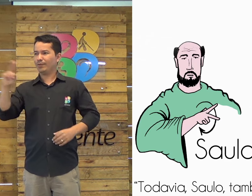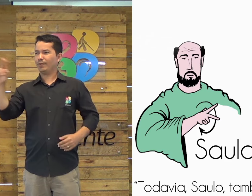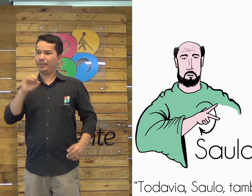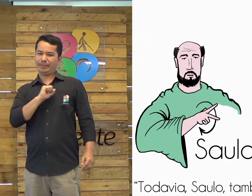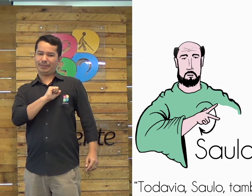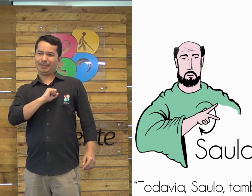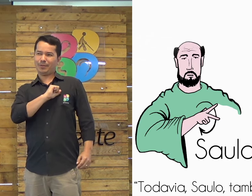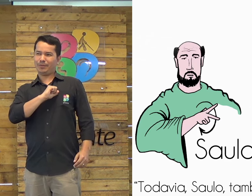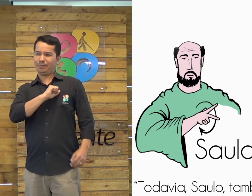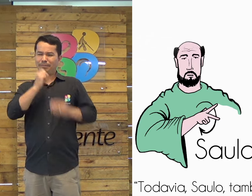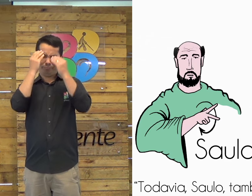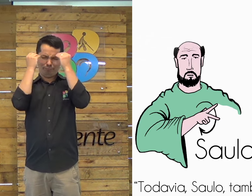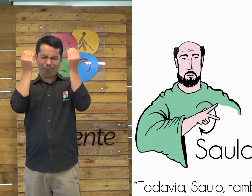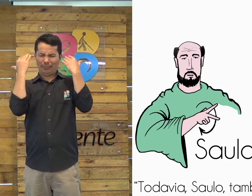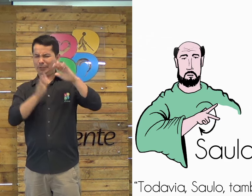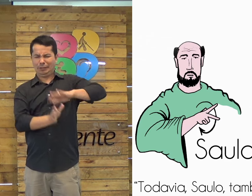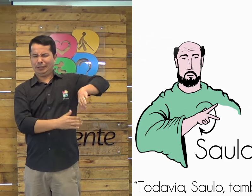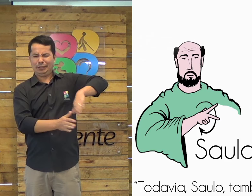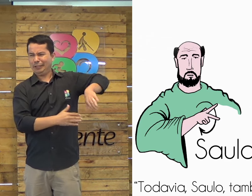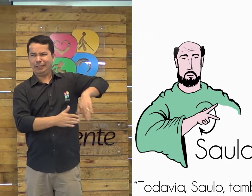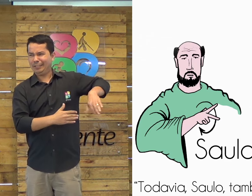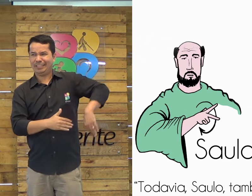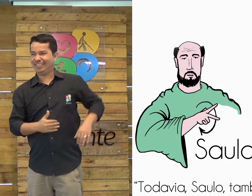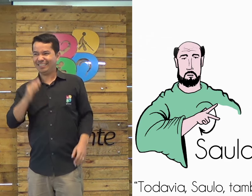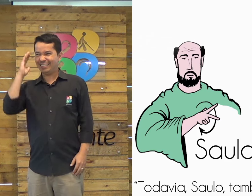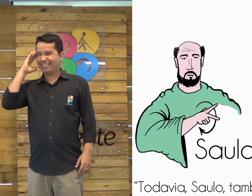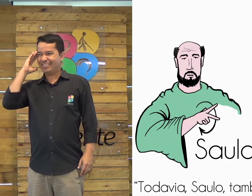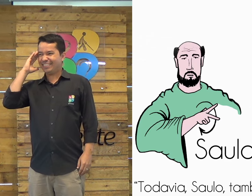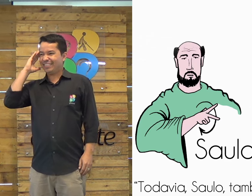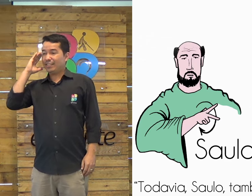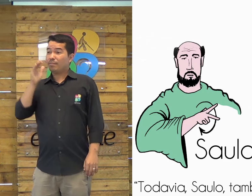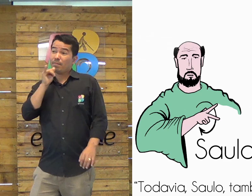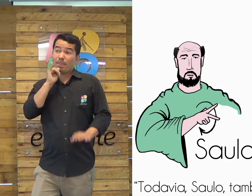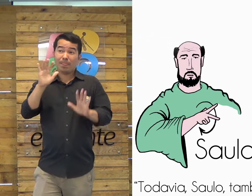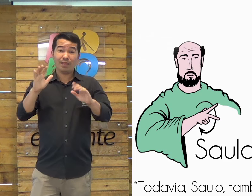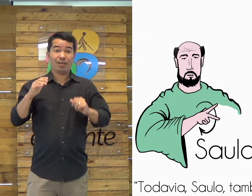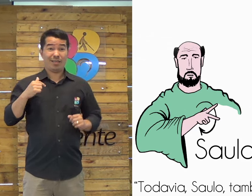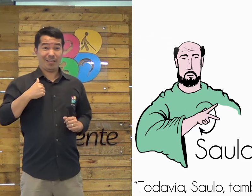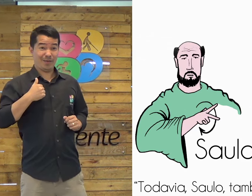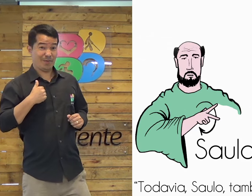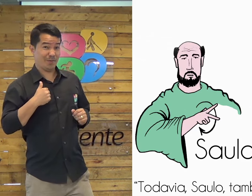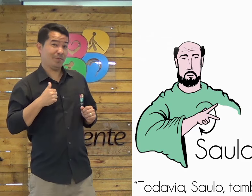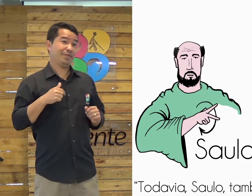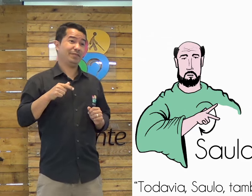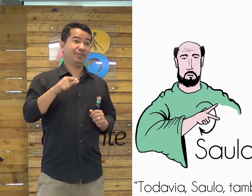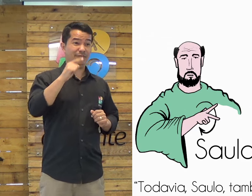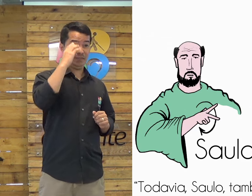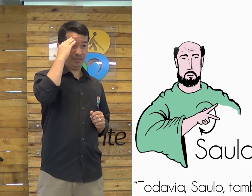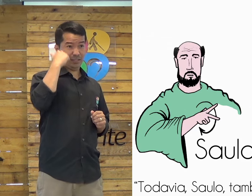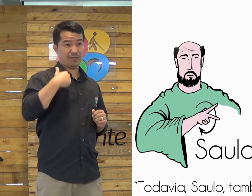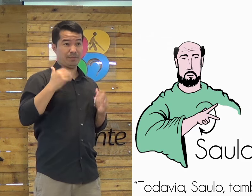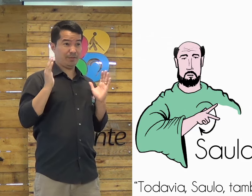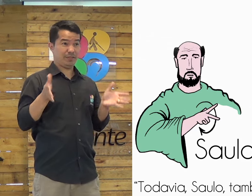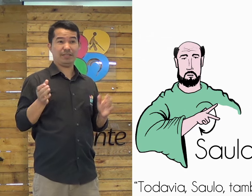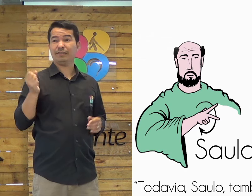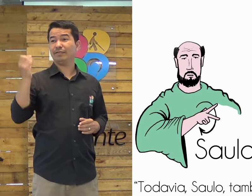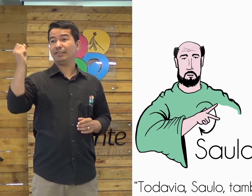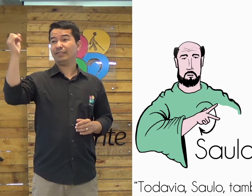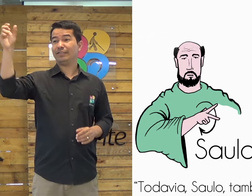Gentios eram gregos. Então ele esqueceu. Ninguém mais utilizou Saulo, não. Ele começou a ser chamado de Paulo.